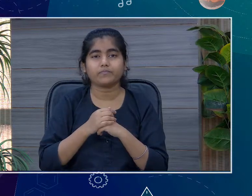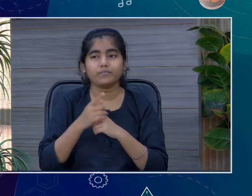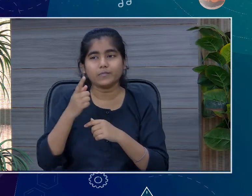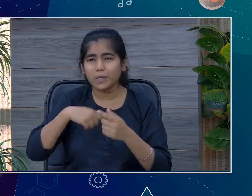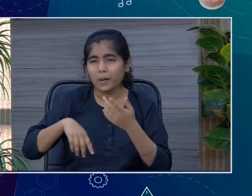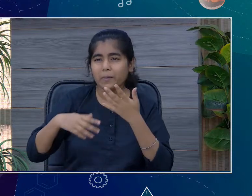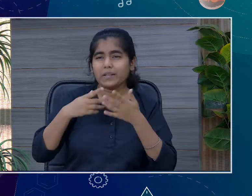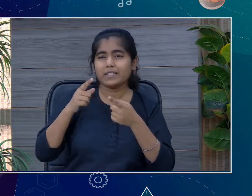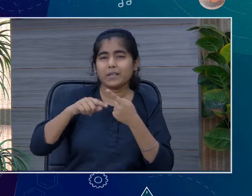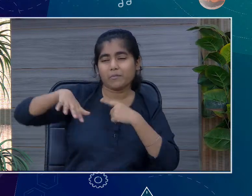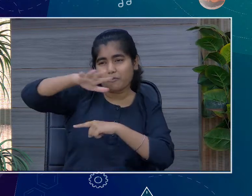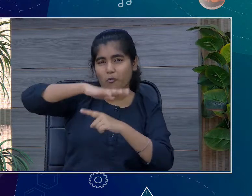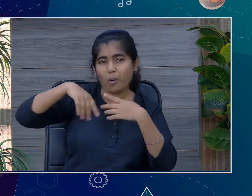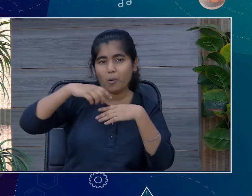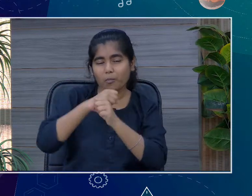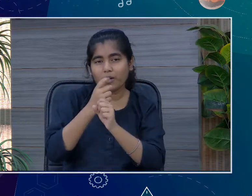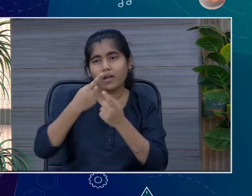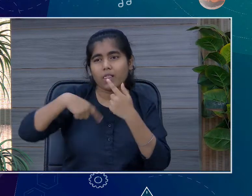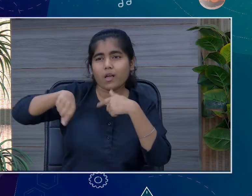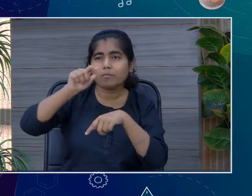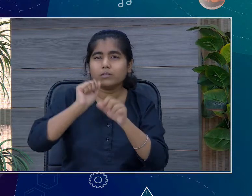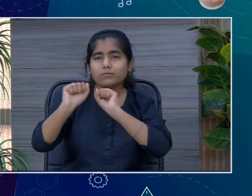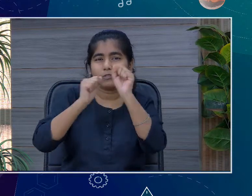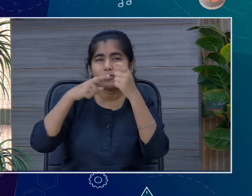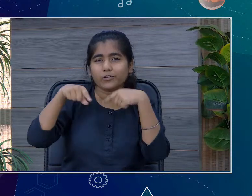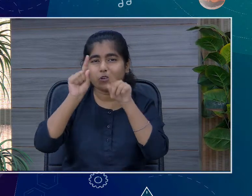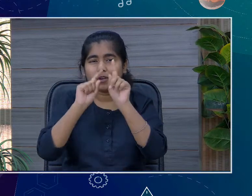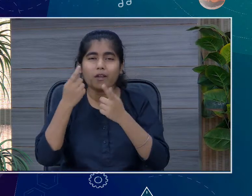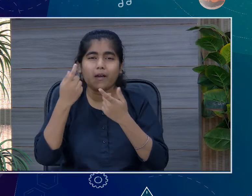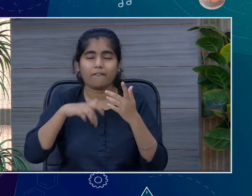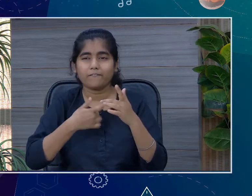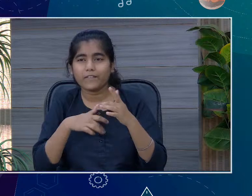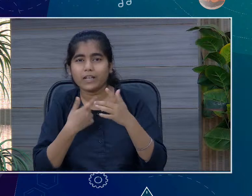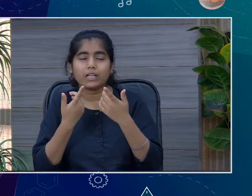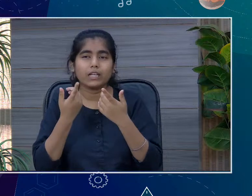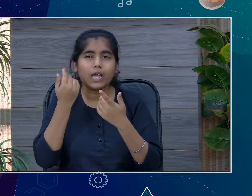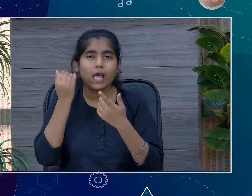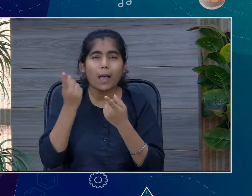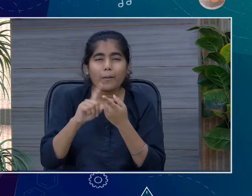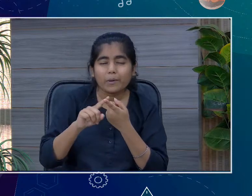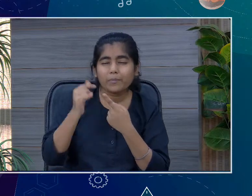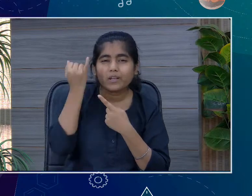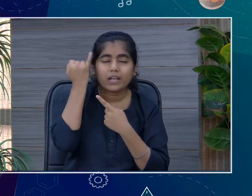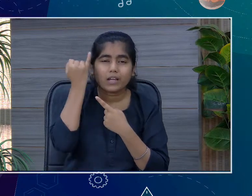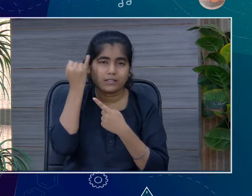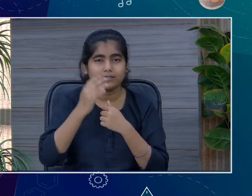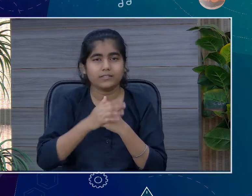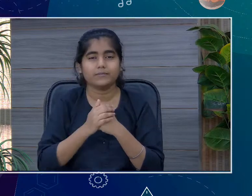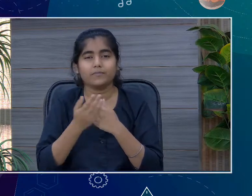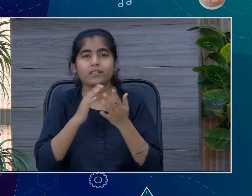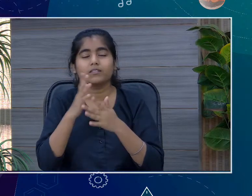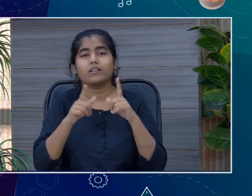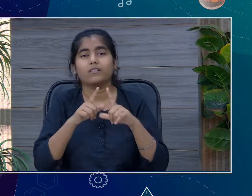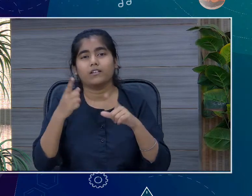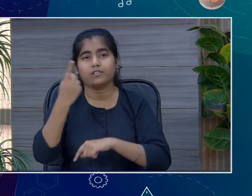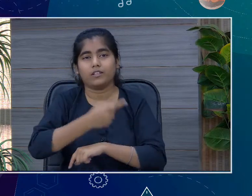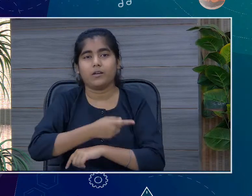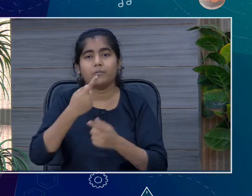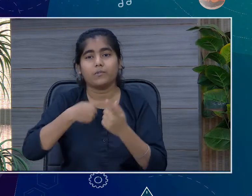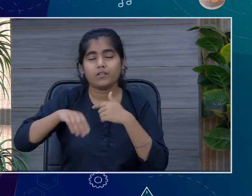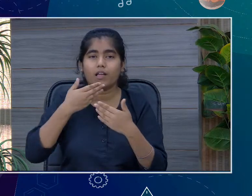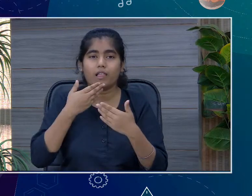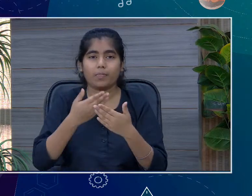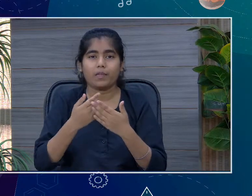खास चीज़ें तो वहाँ छोड़ी दी हैं। अपने हिसाब से भी आप सोच सकते हैं कि क्या कुछ बातें वहाँ से निकलने वाली हैं। ऑफकोर्स क्या कमाल का ही दिन है सांकेतिक भाषा दिवस, जो कि हम 23 सितंबर